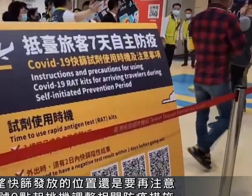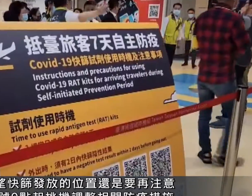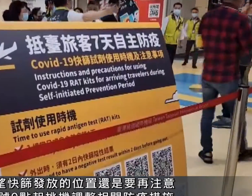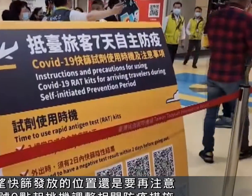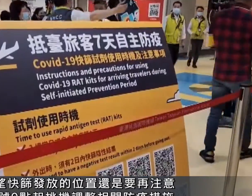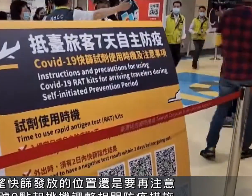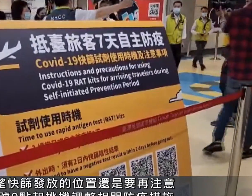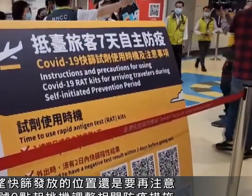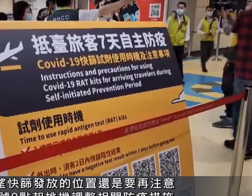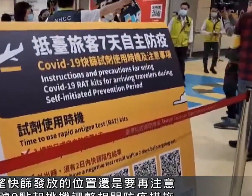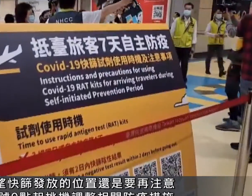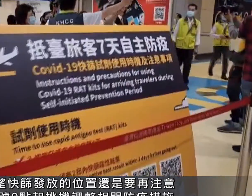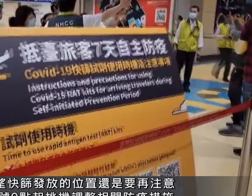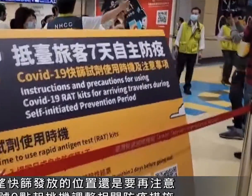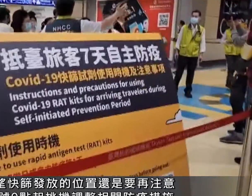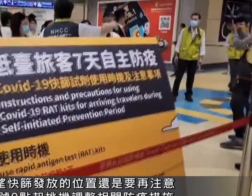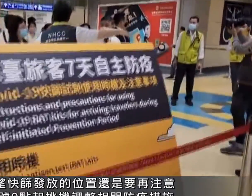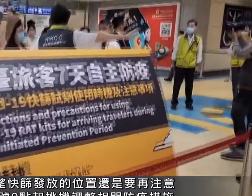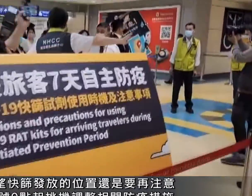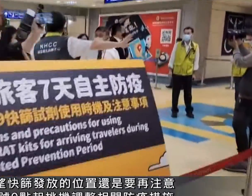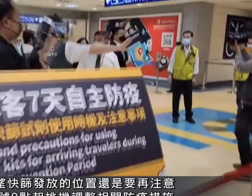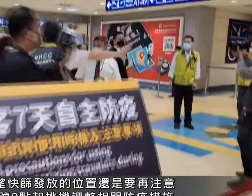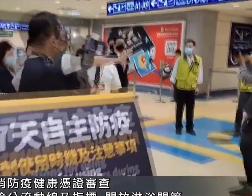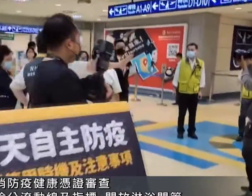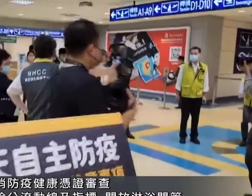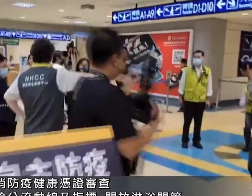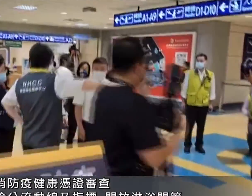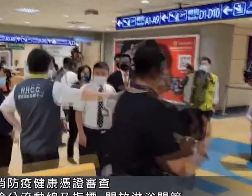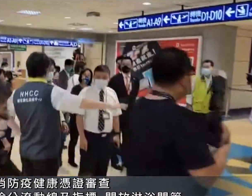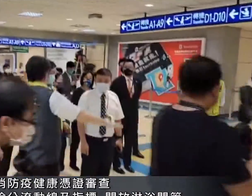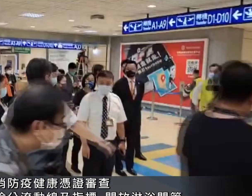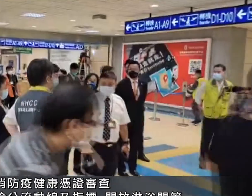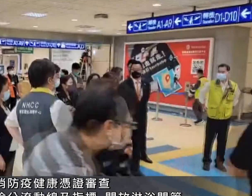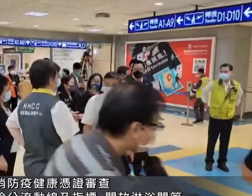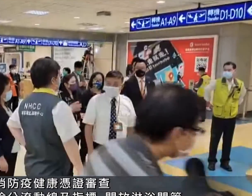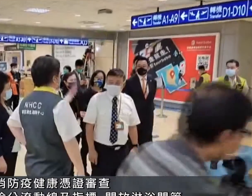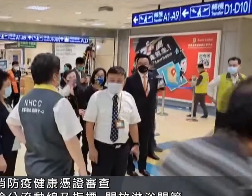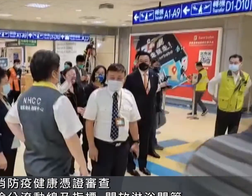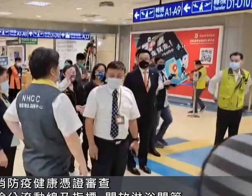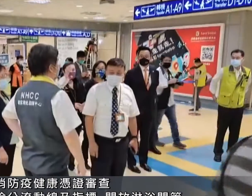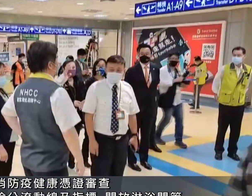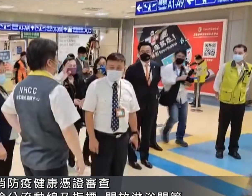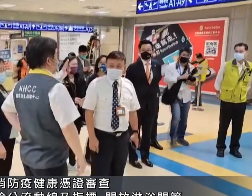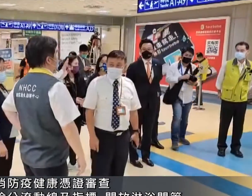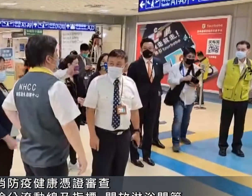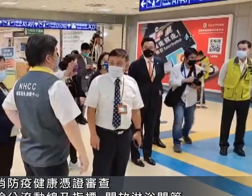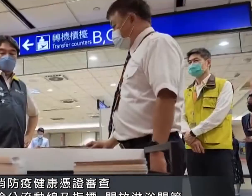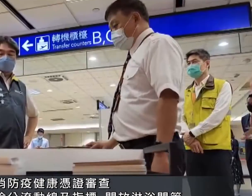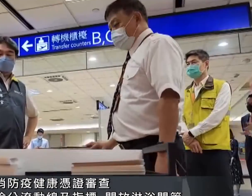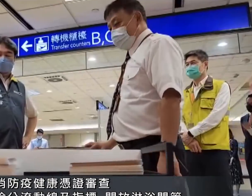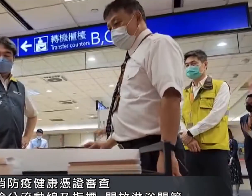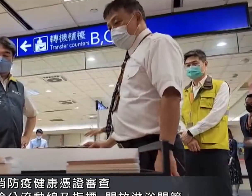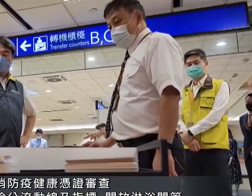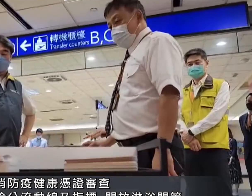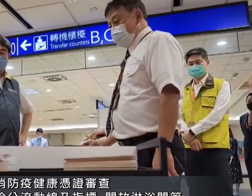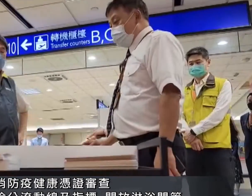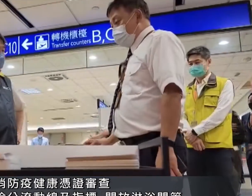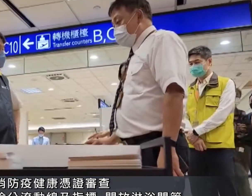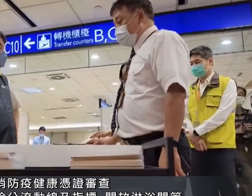13号零点起，桃机调整相关防疫措施，取消防疫健康凭证审查，撤除分流动线及指标，开放淋浴间